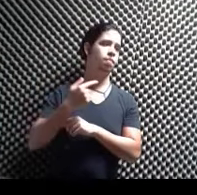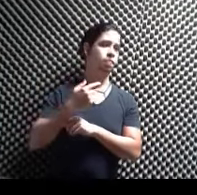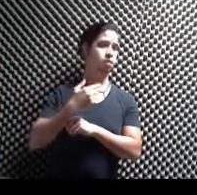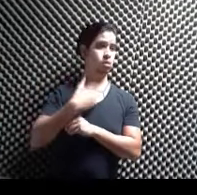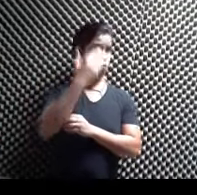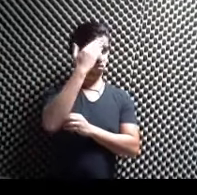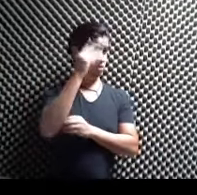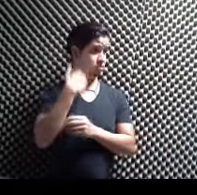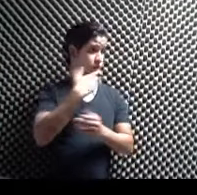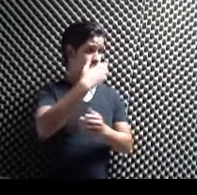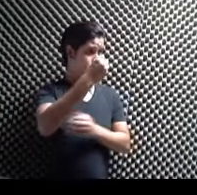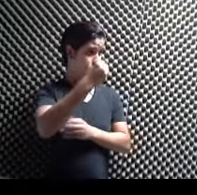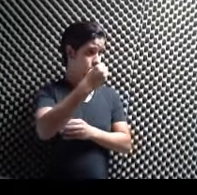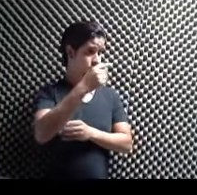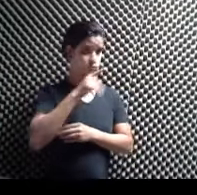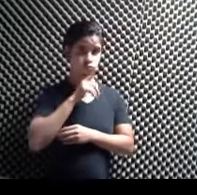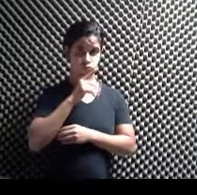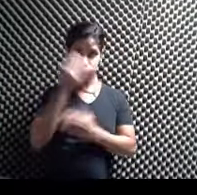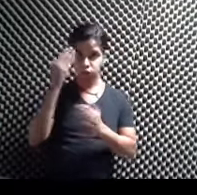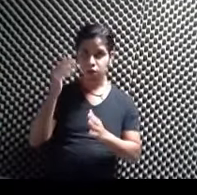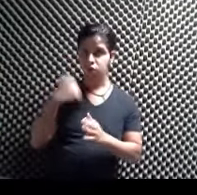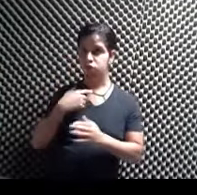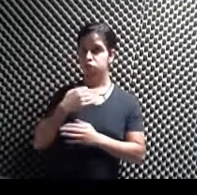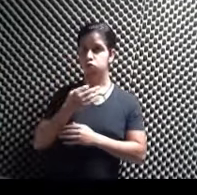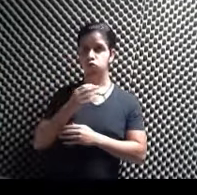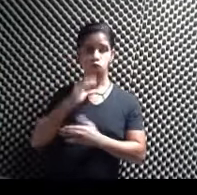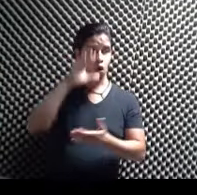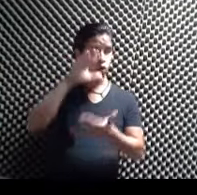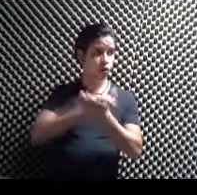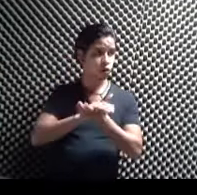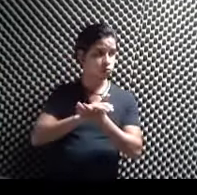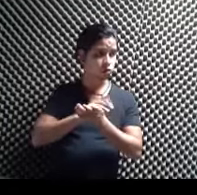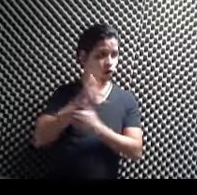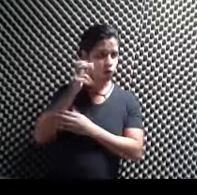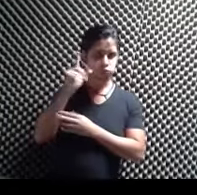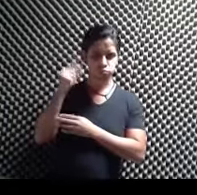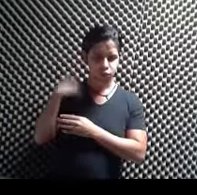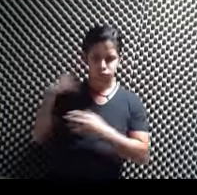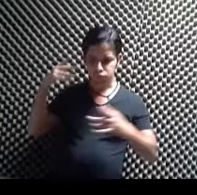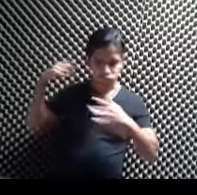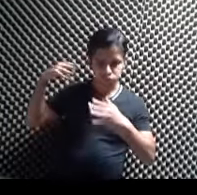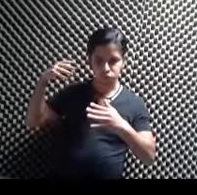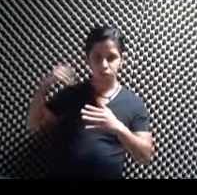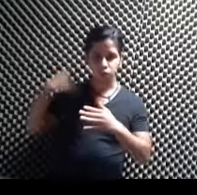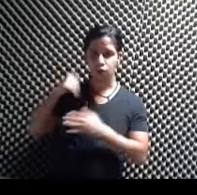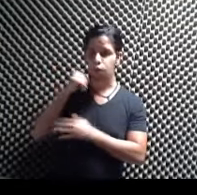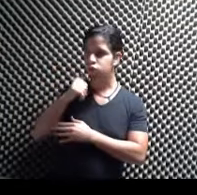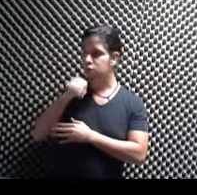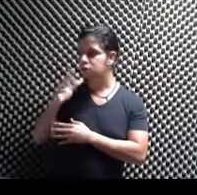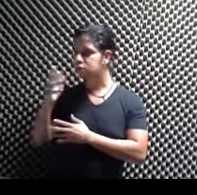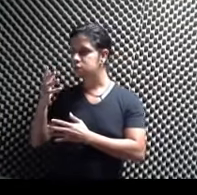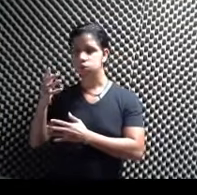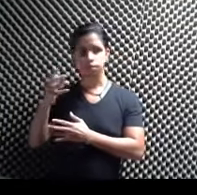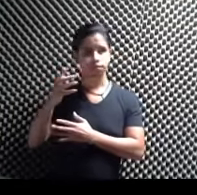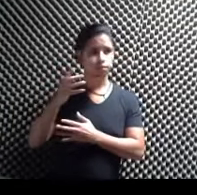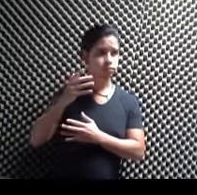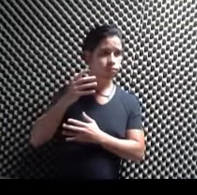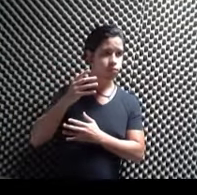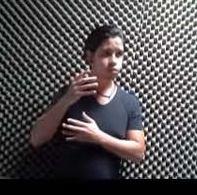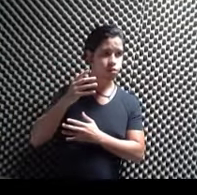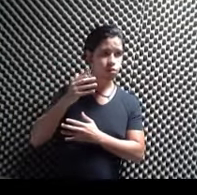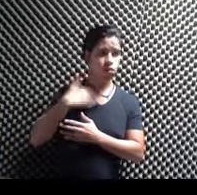no sé. Lo tenemos cuenta ahora. Sí, ¿verdad? No sé. Pero yo creo que viene por ahí como que alborotado. por ahí. Una ya muchacha, veremos. Sí, es que como a, Marian Pavón. No se